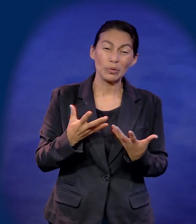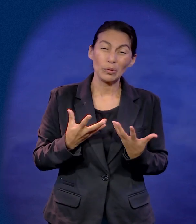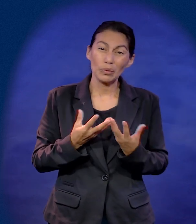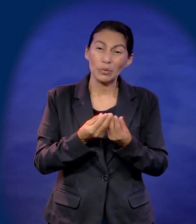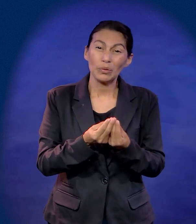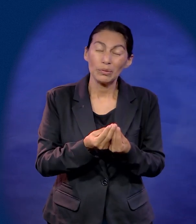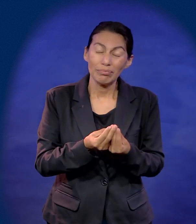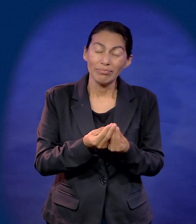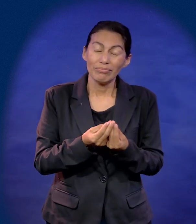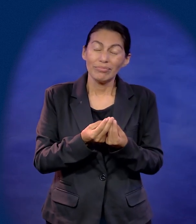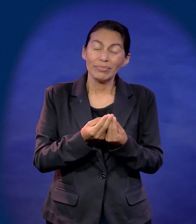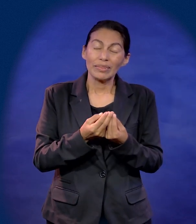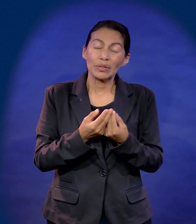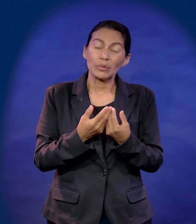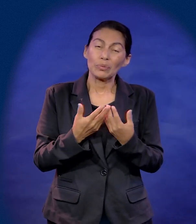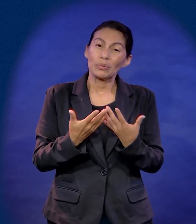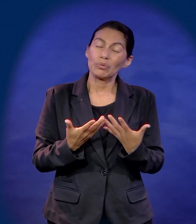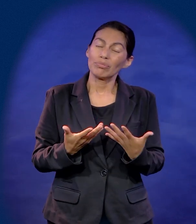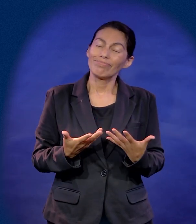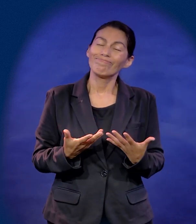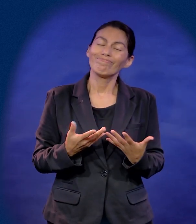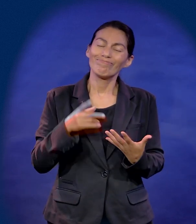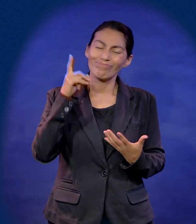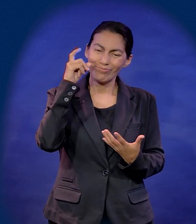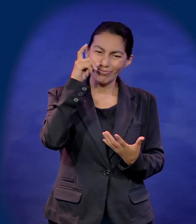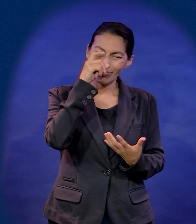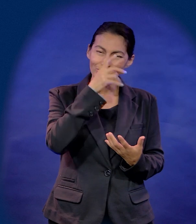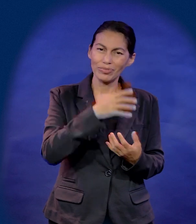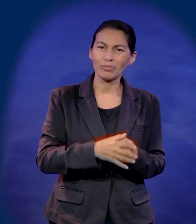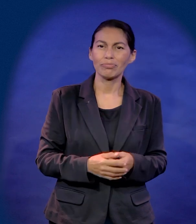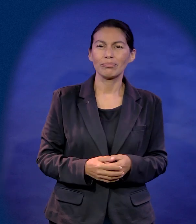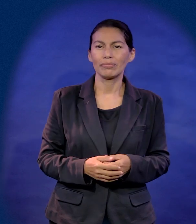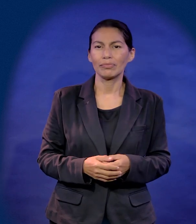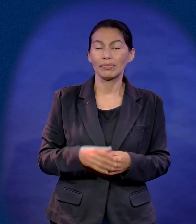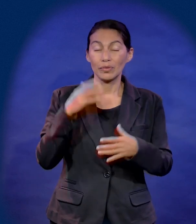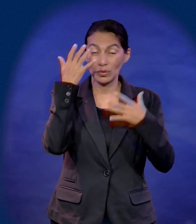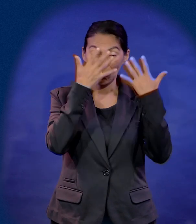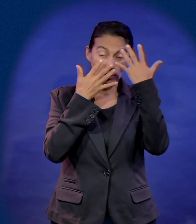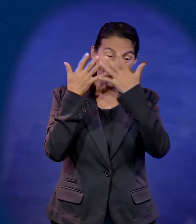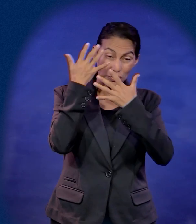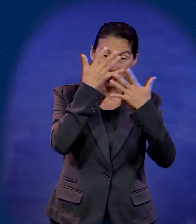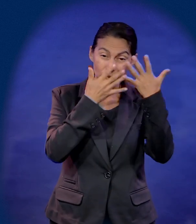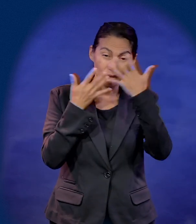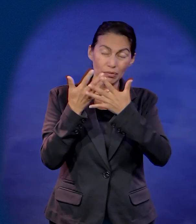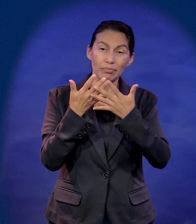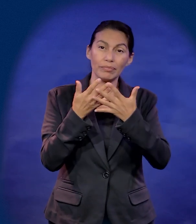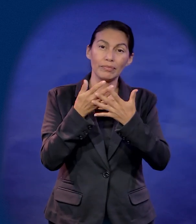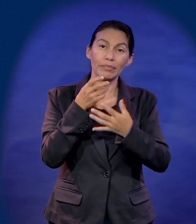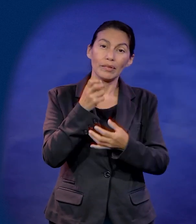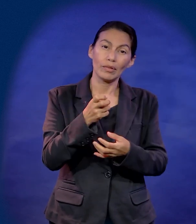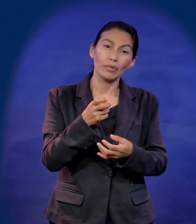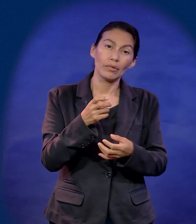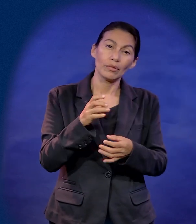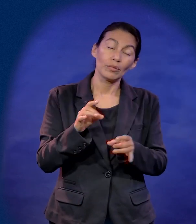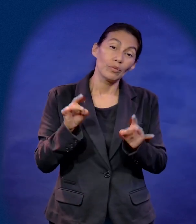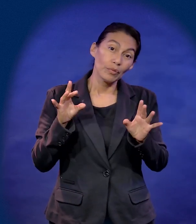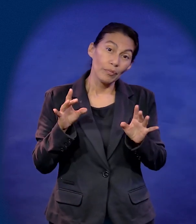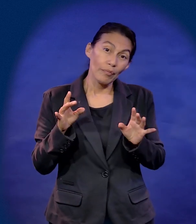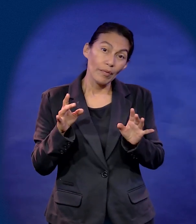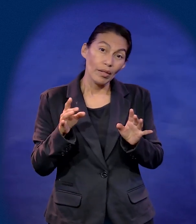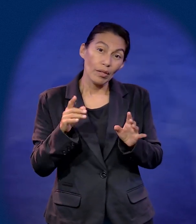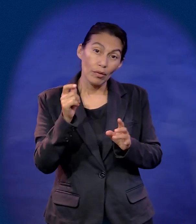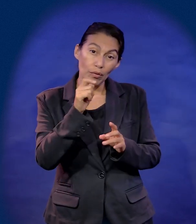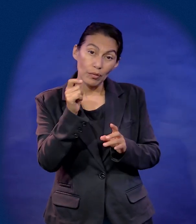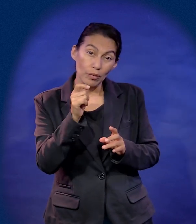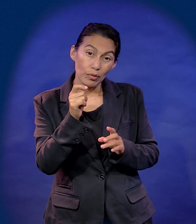metidos en un montón de enredos emocionales devastadores. Generalmente eso ocurre por un concepto